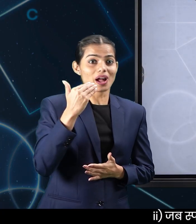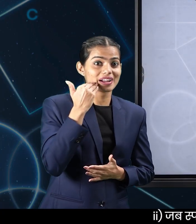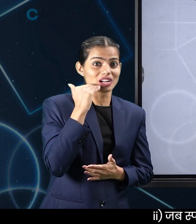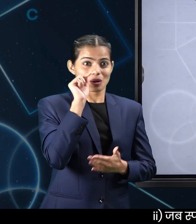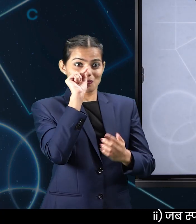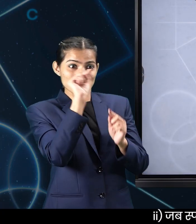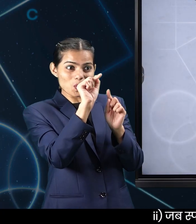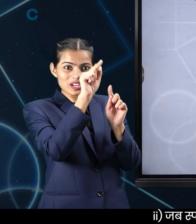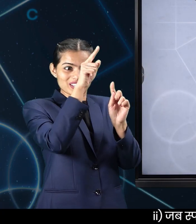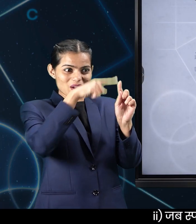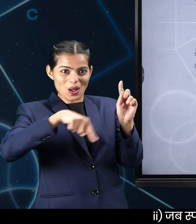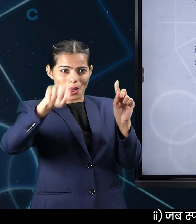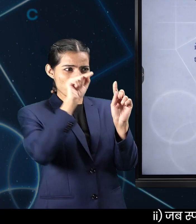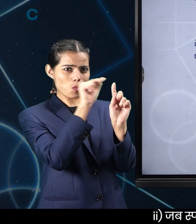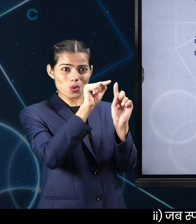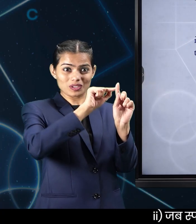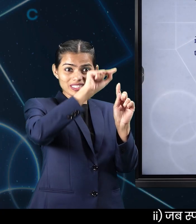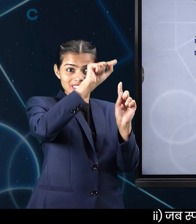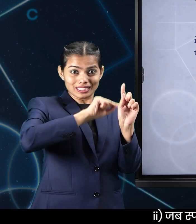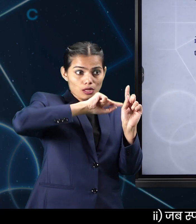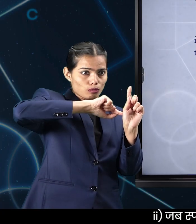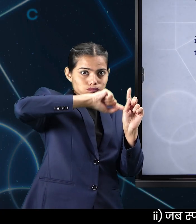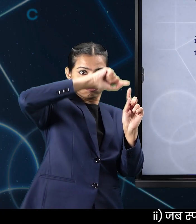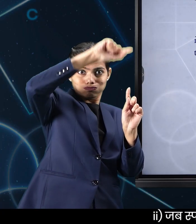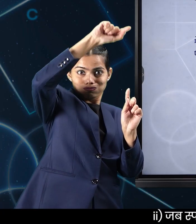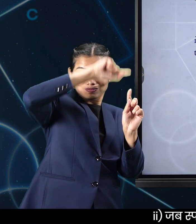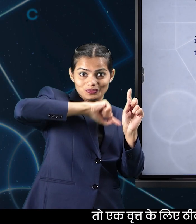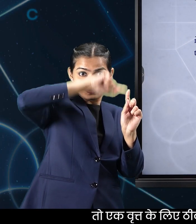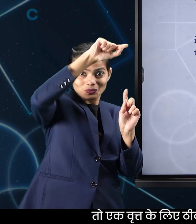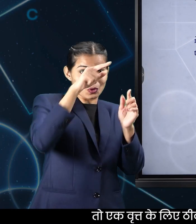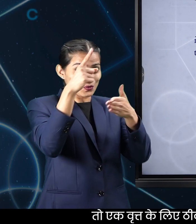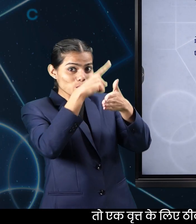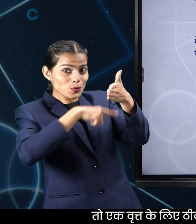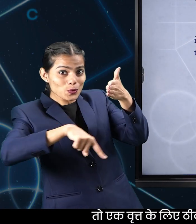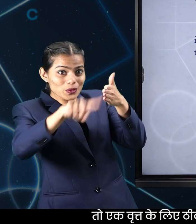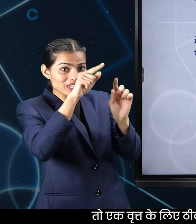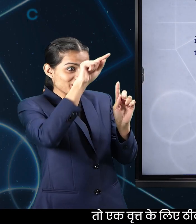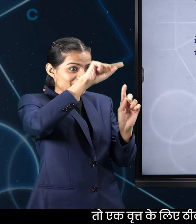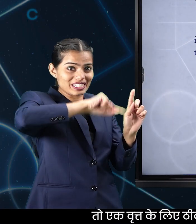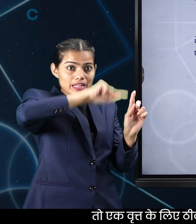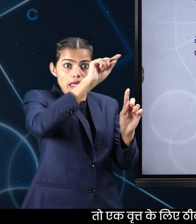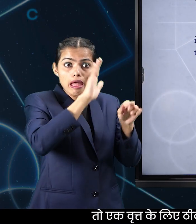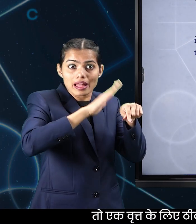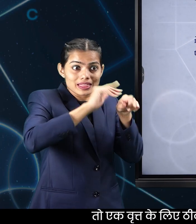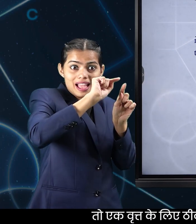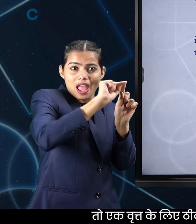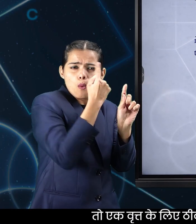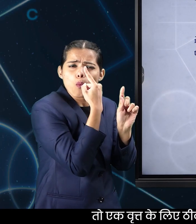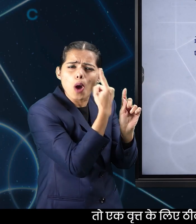जब स्पर्शिका एक बिंदु वृत्त पर स्थित होता है तो एक वृत्त के लिए ठीक एक स्पर्शिका होती है